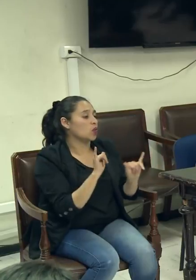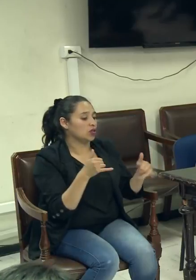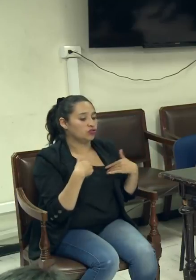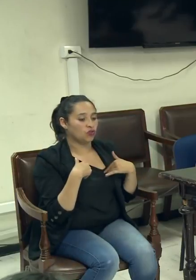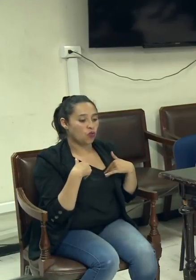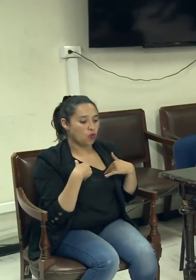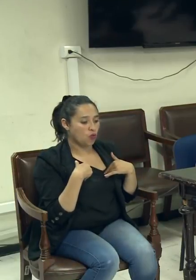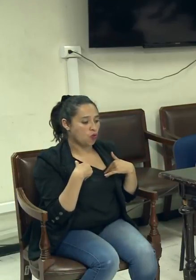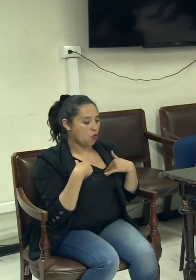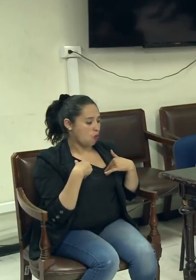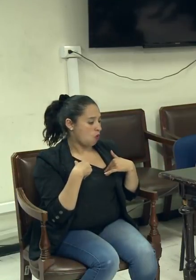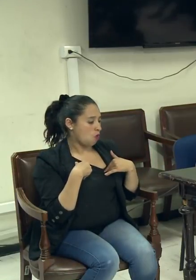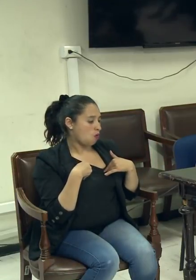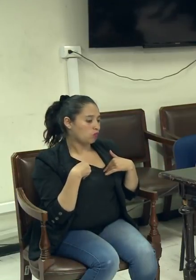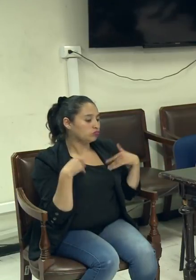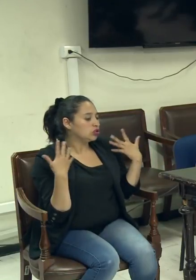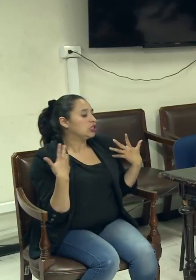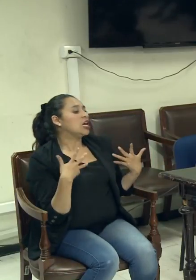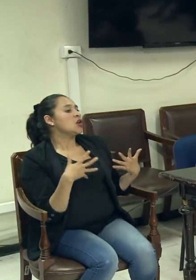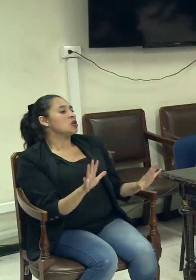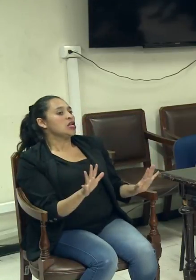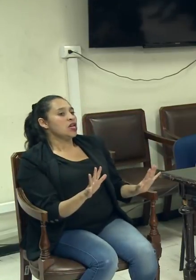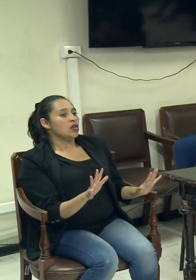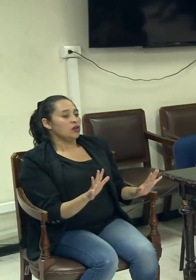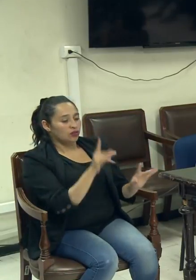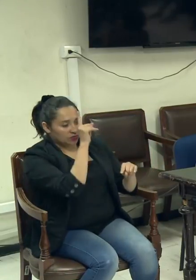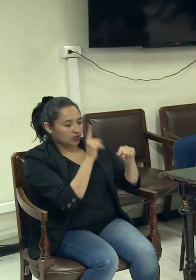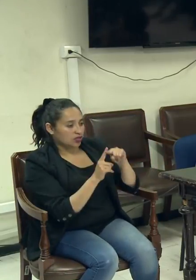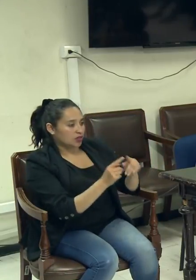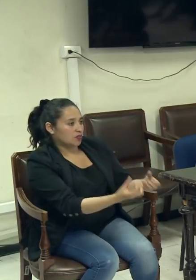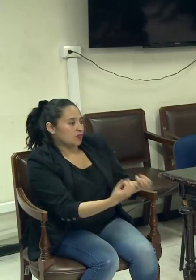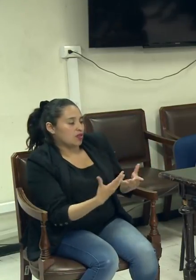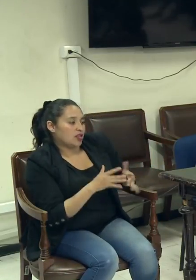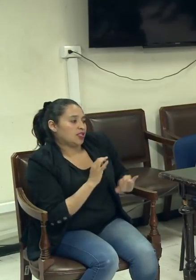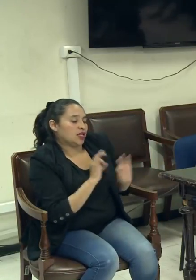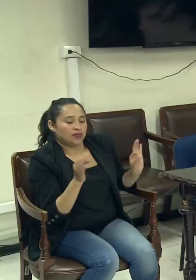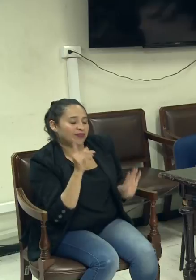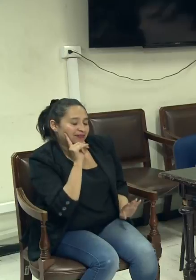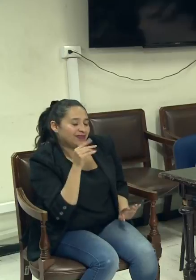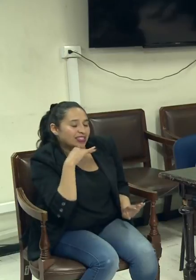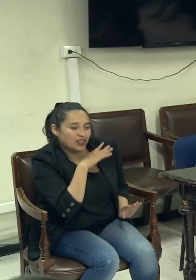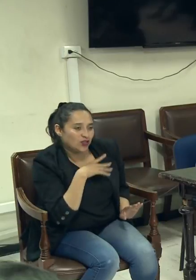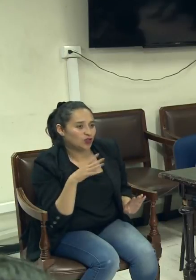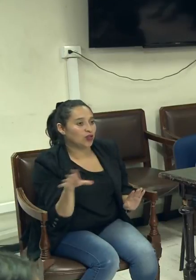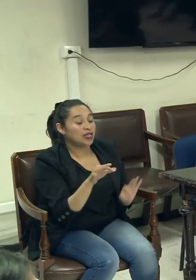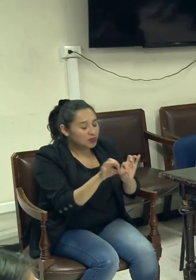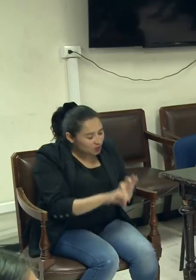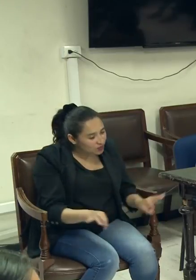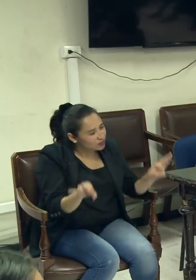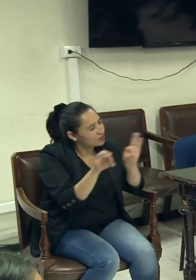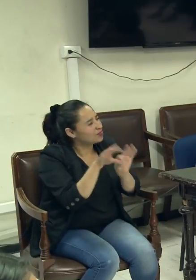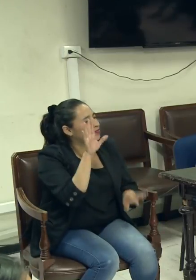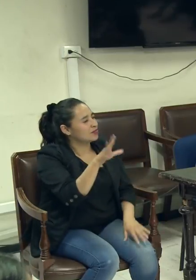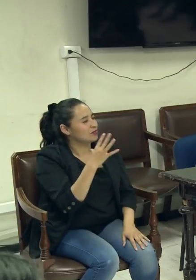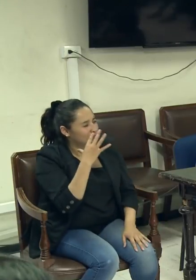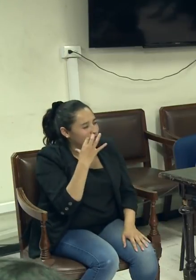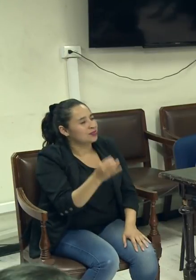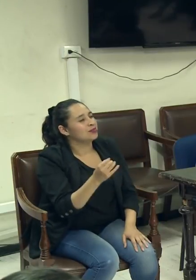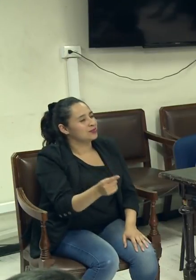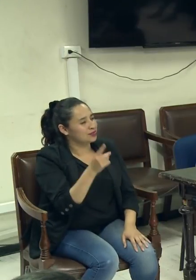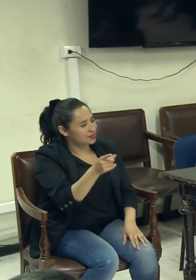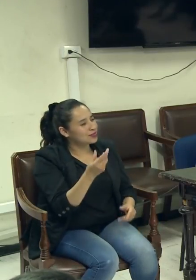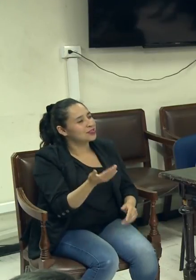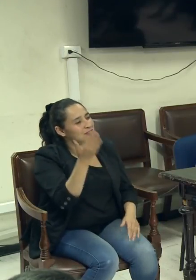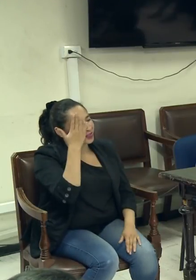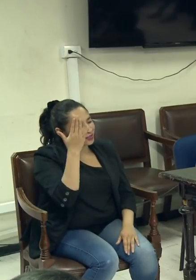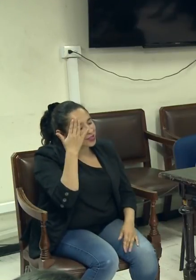privilegios. Es absolutamente importante que los hombres piensen cuánto le